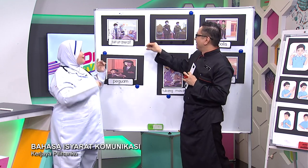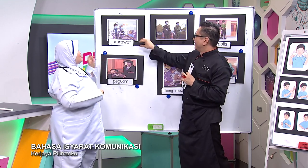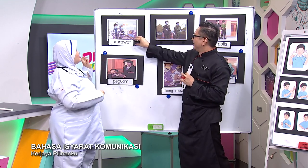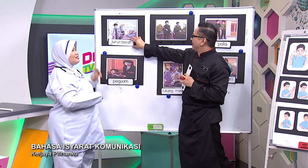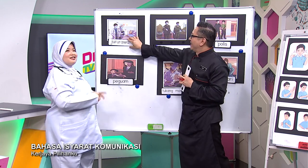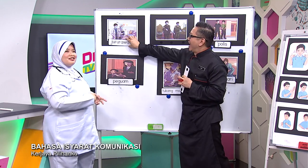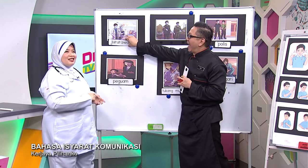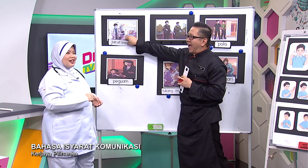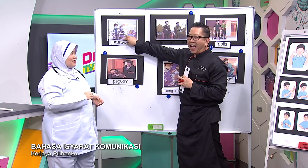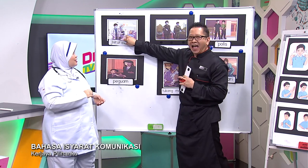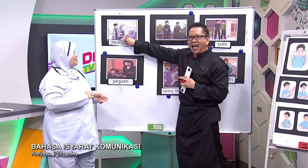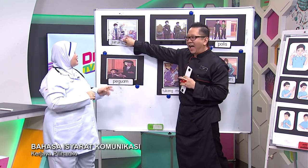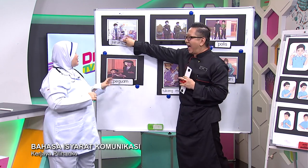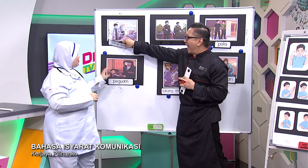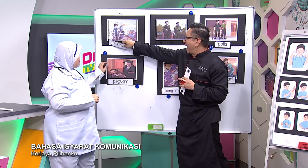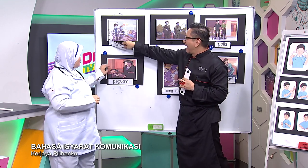ya.